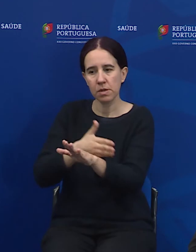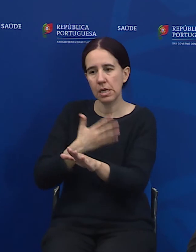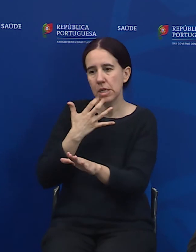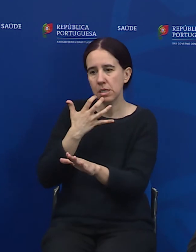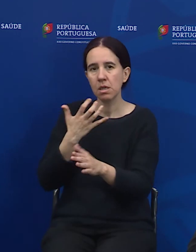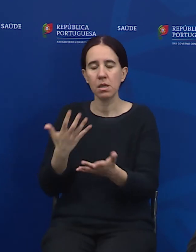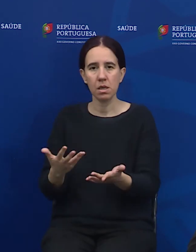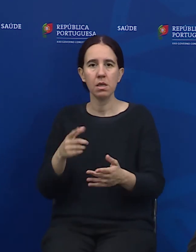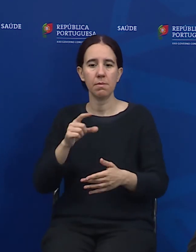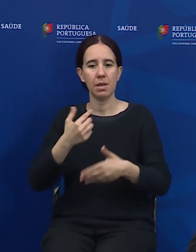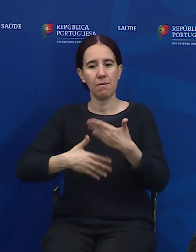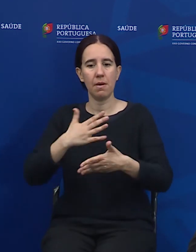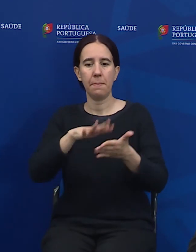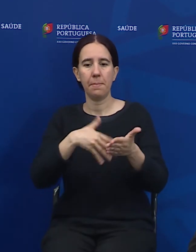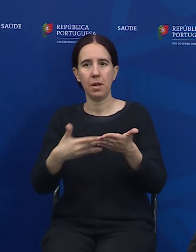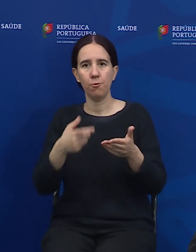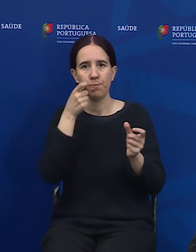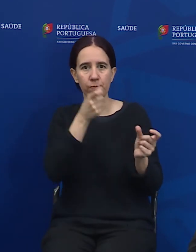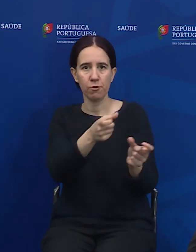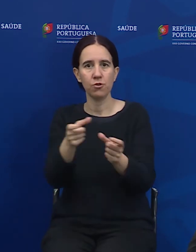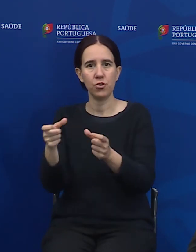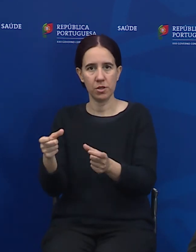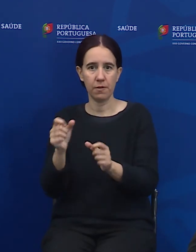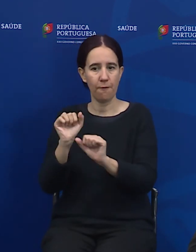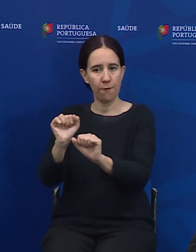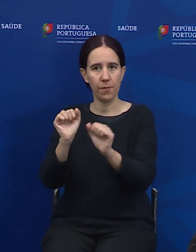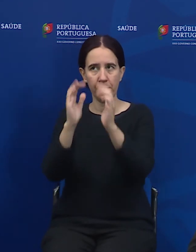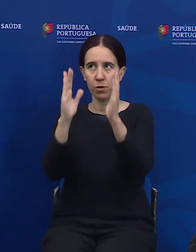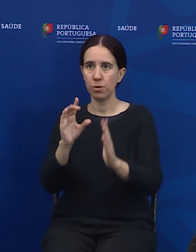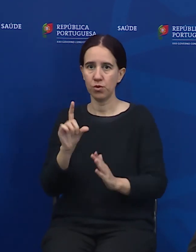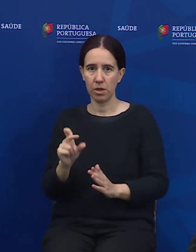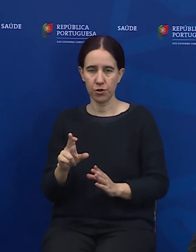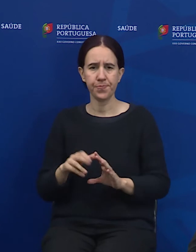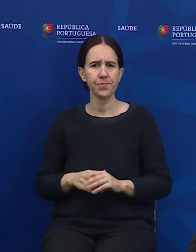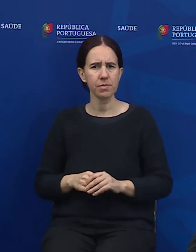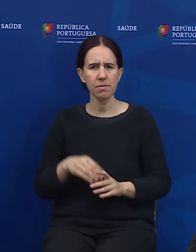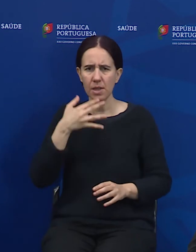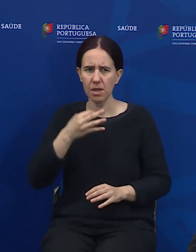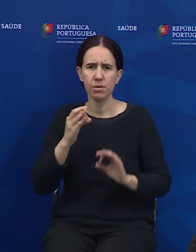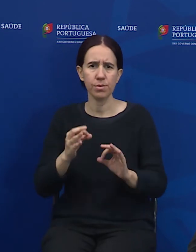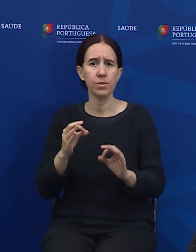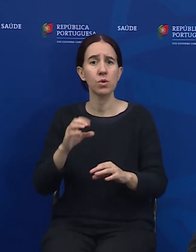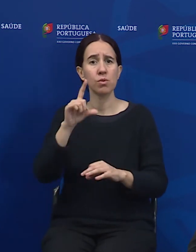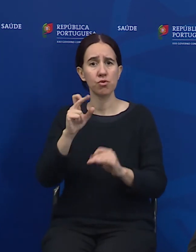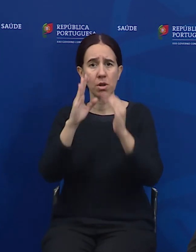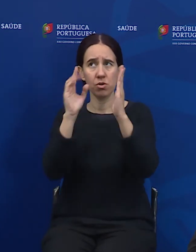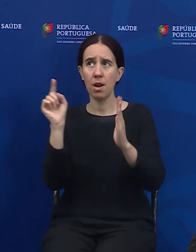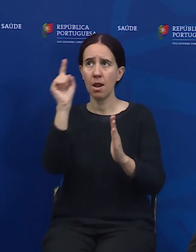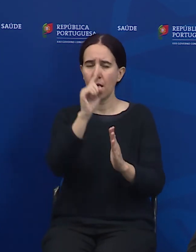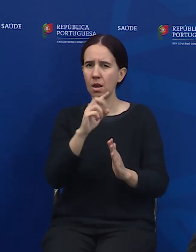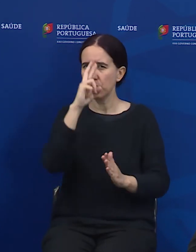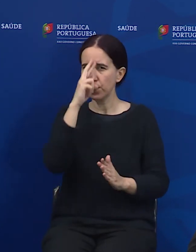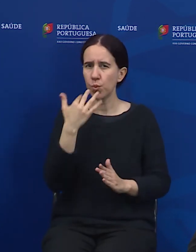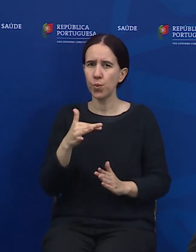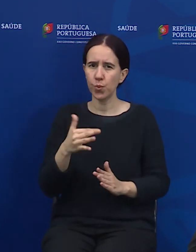e ativação dos planos de contingência dos próprios lares e acredito sinceramente que os lados estão fazer um